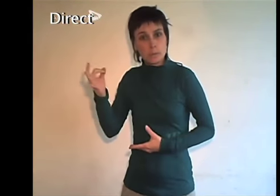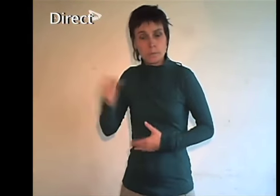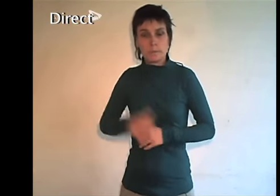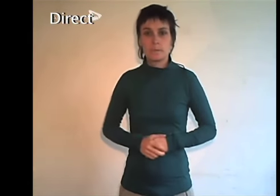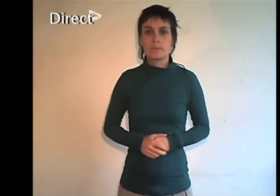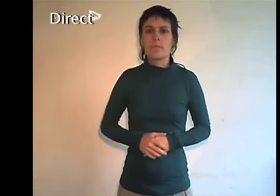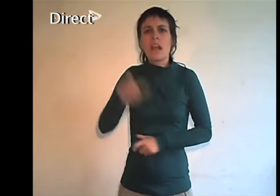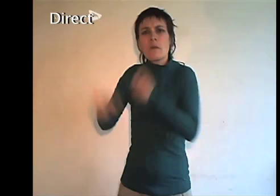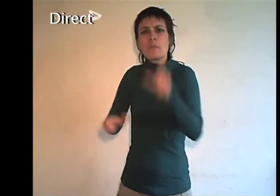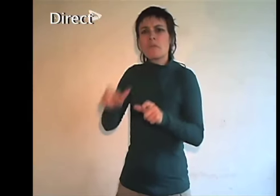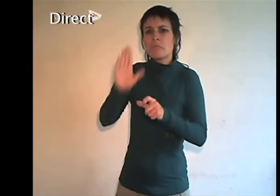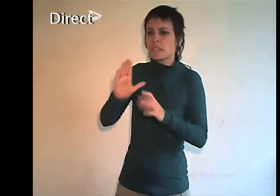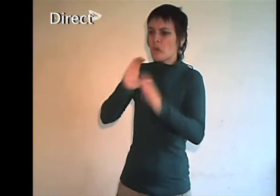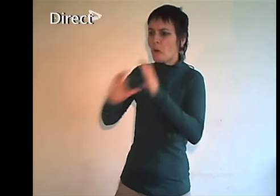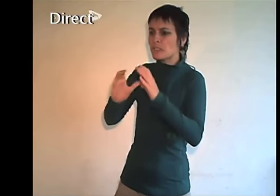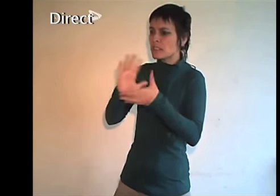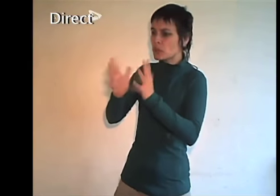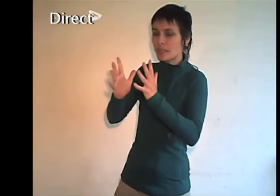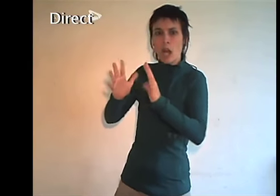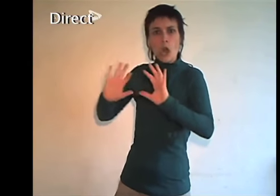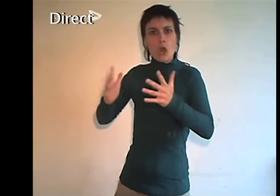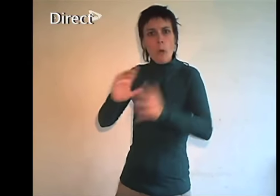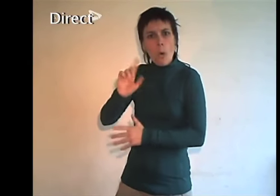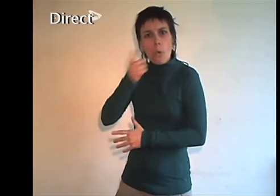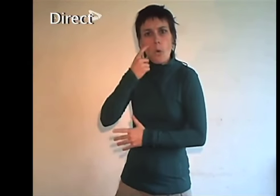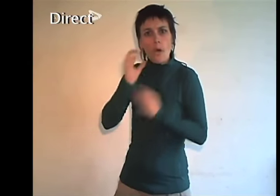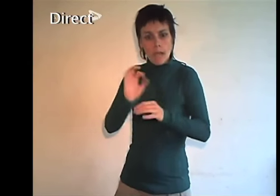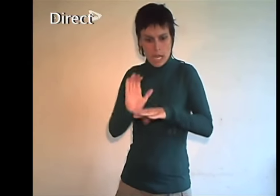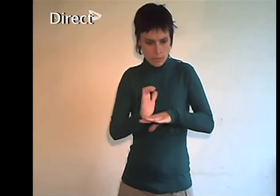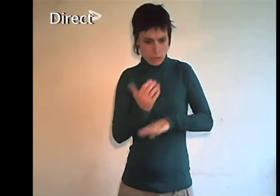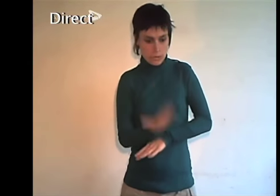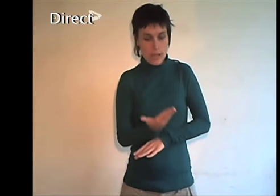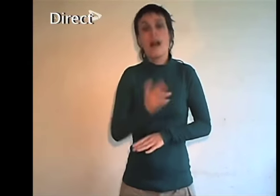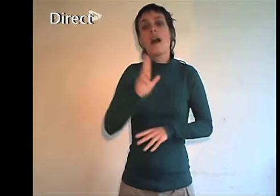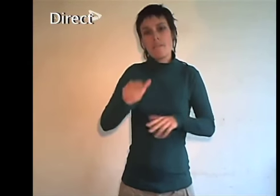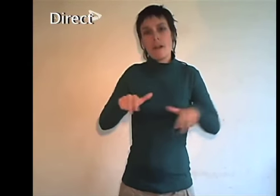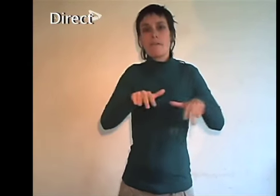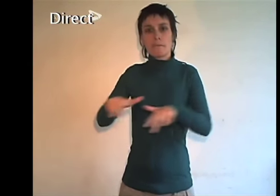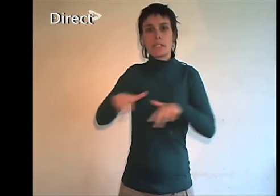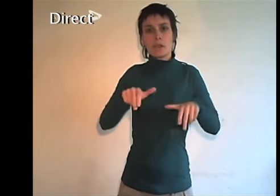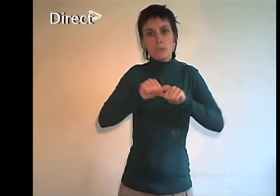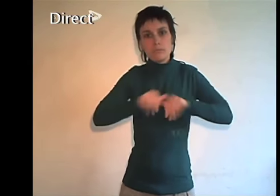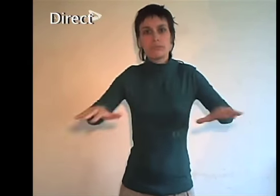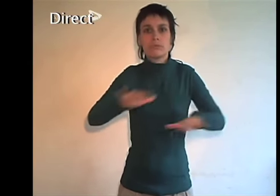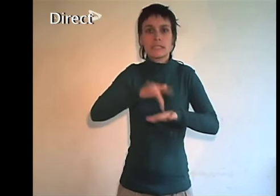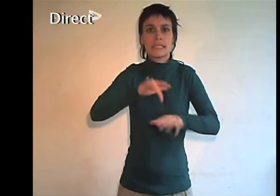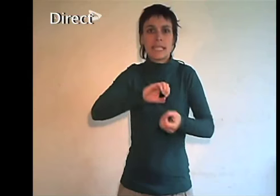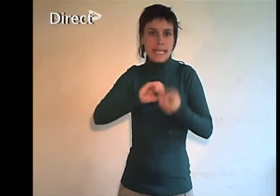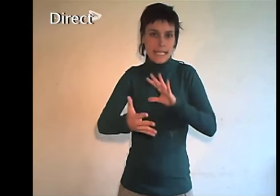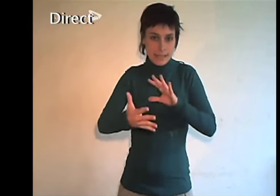amis de personnes qui communiquent visuellement et qui doivent se demander comment des personnes qui n'entendent pas pourraient écouter l'émission, une version filmée sera disponible